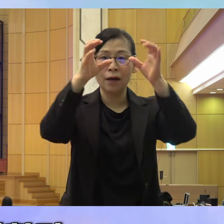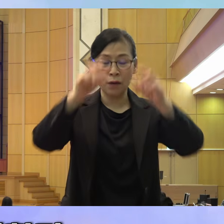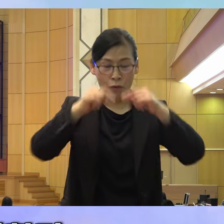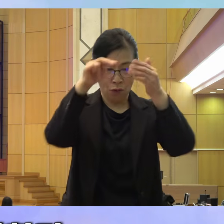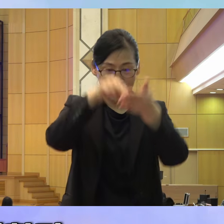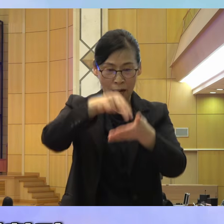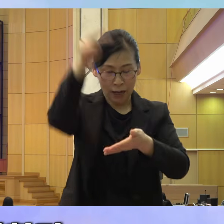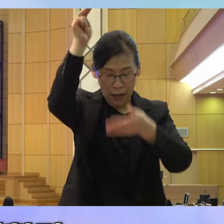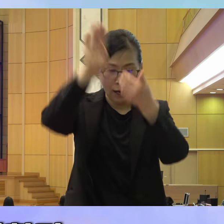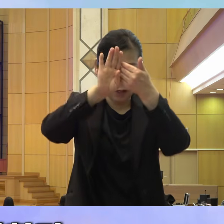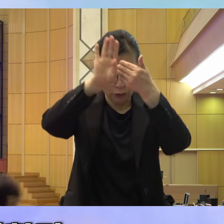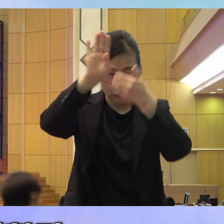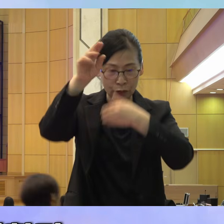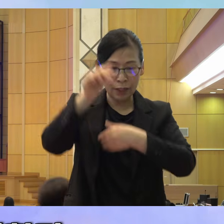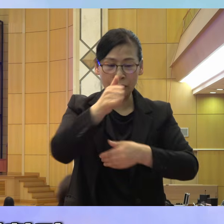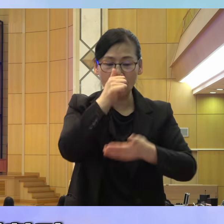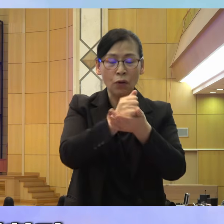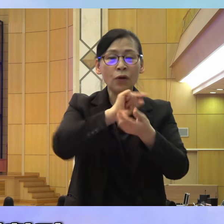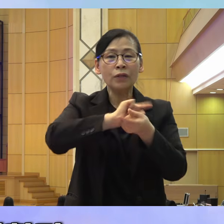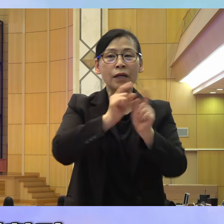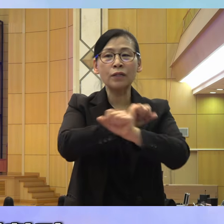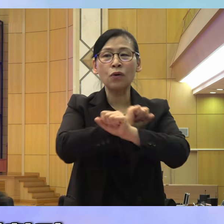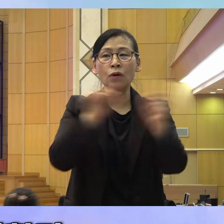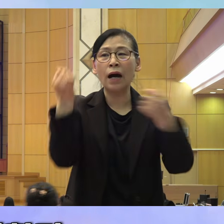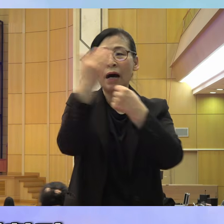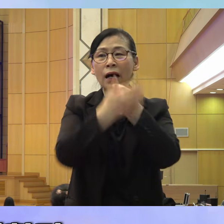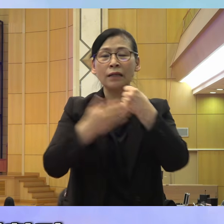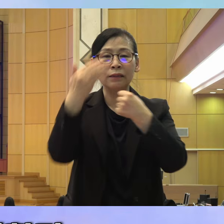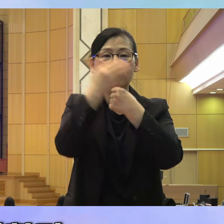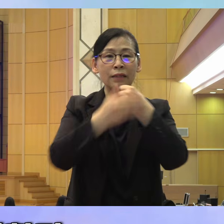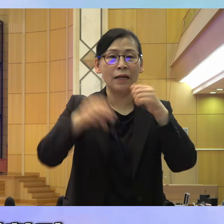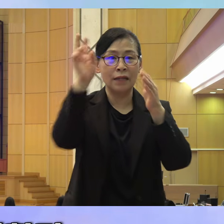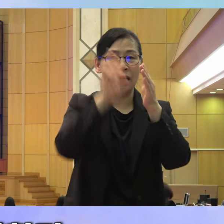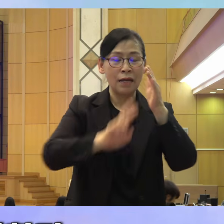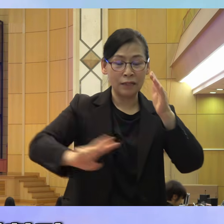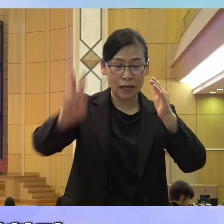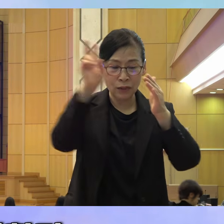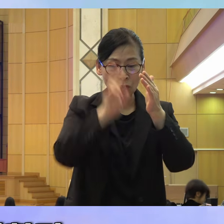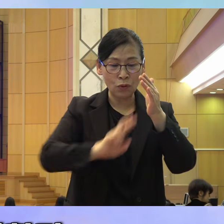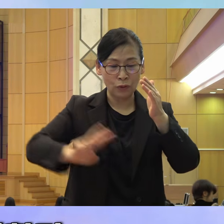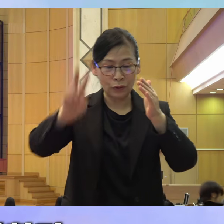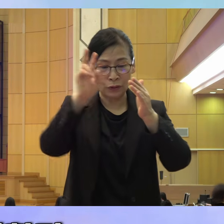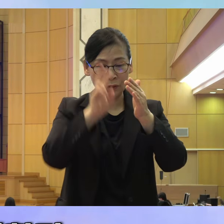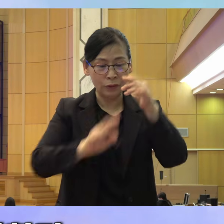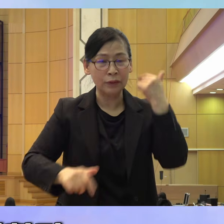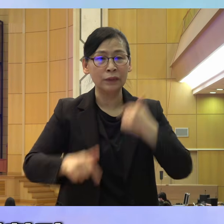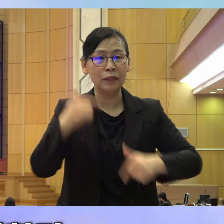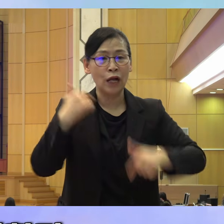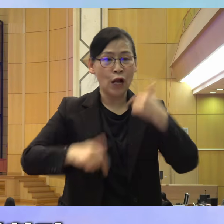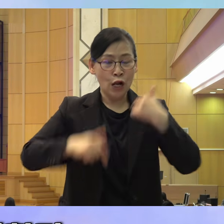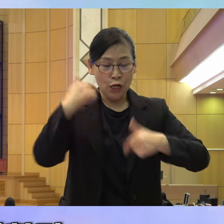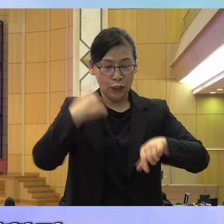천국에 올라간 후에도 죄속한 은혜의 찬송을